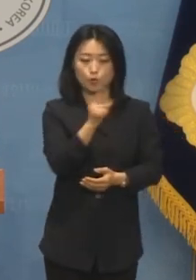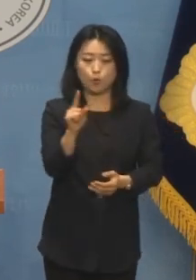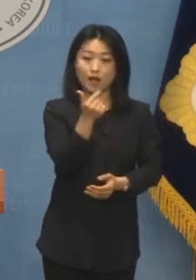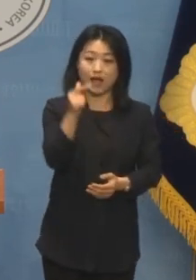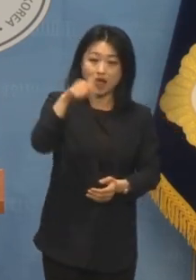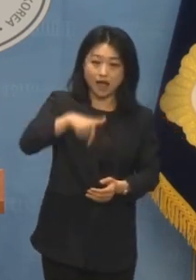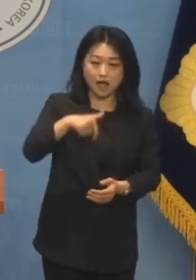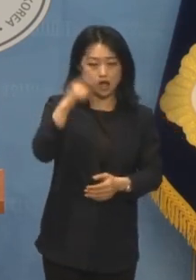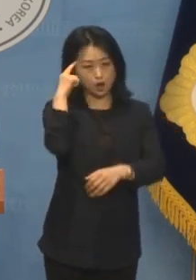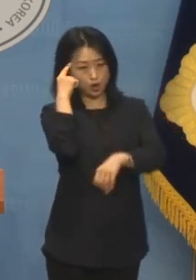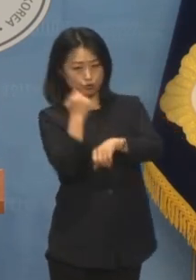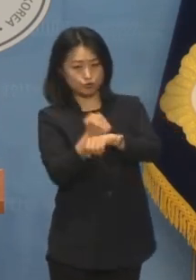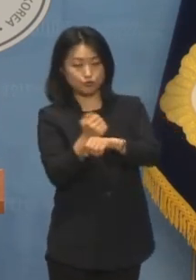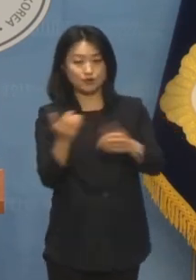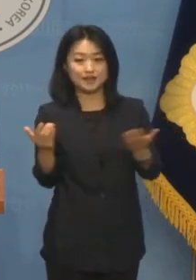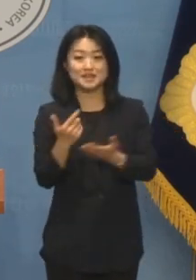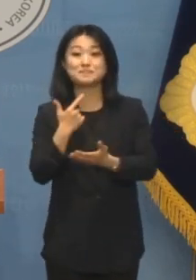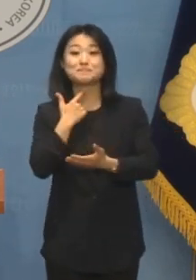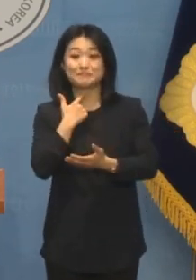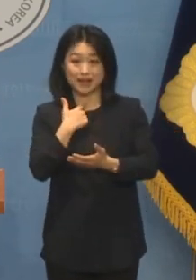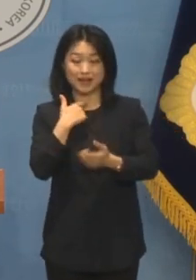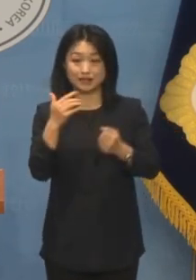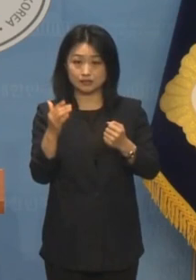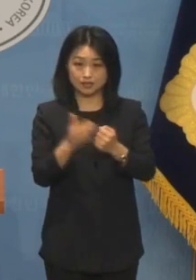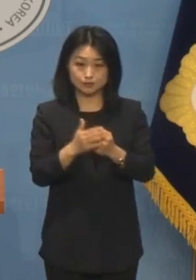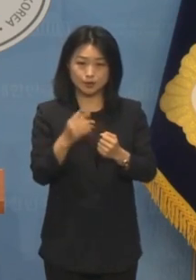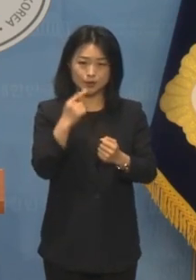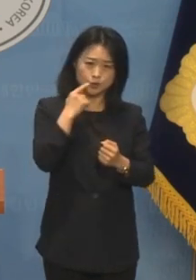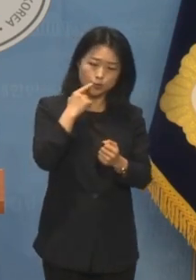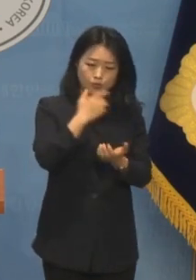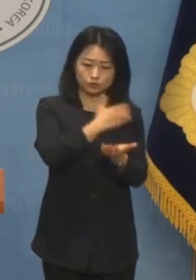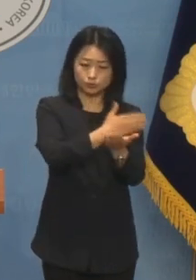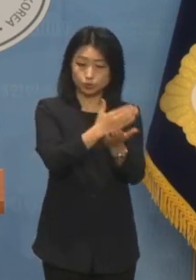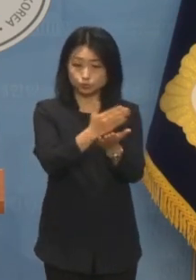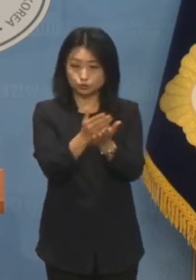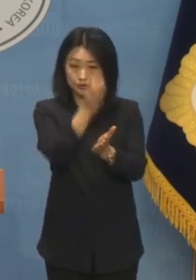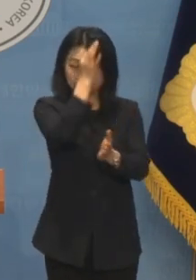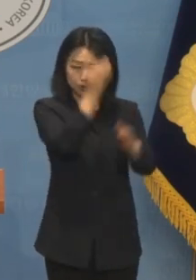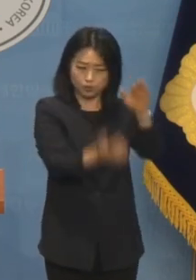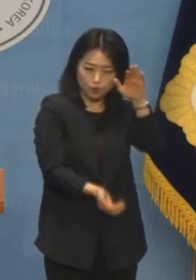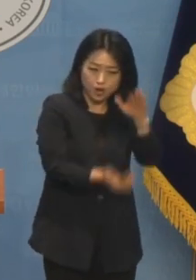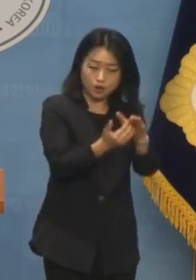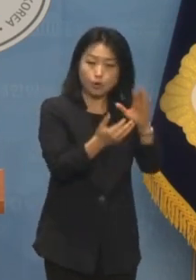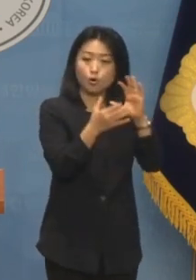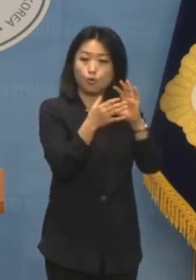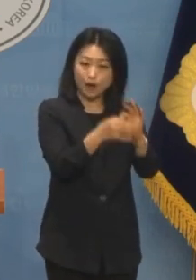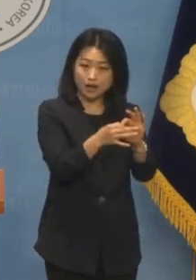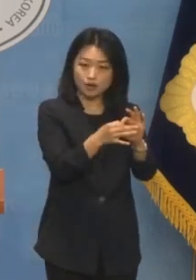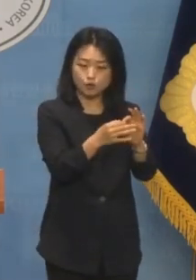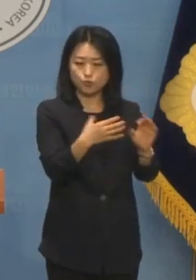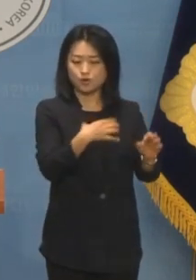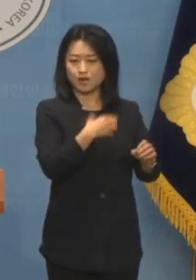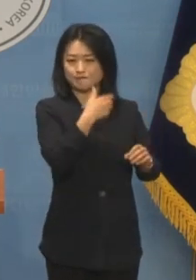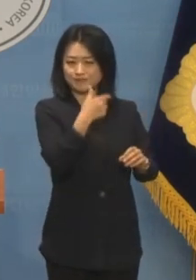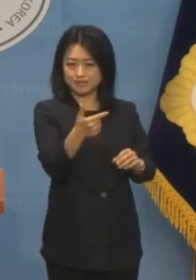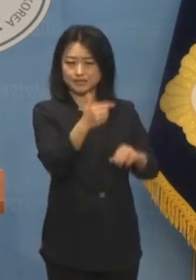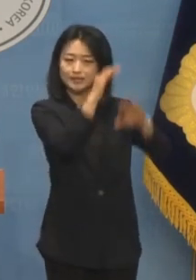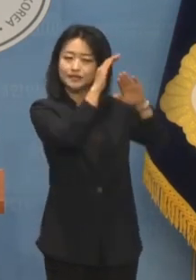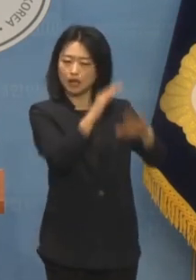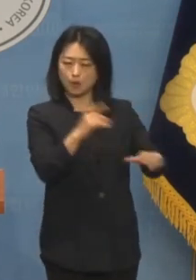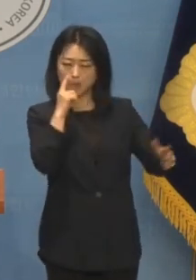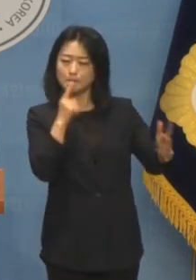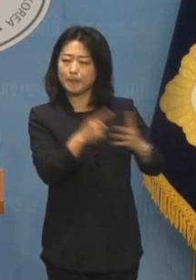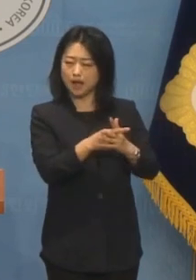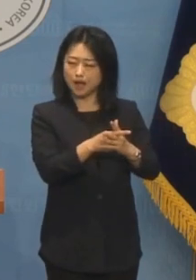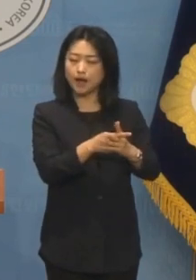현재 상당히 생화학 무기의 종류와 양, 기술적 측면에서 현재 상당히 고도화되었을 것으로